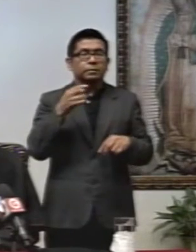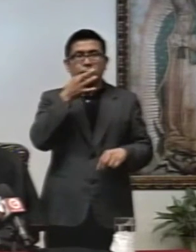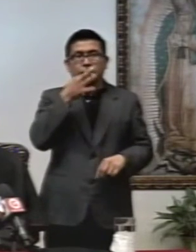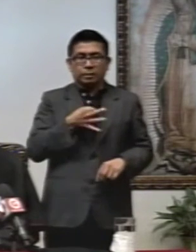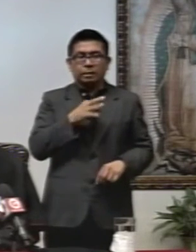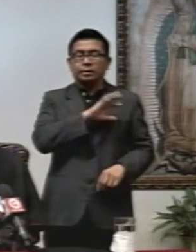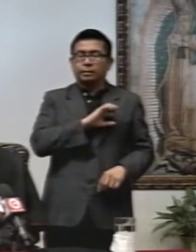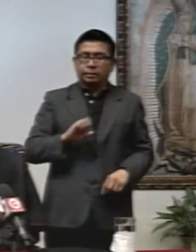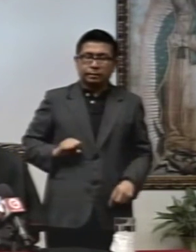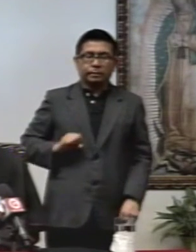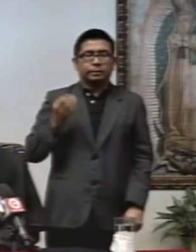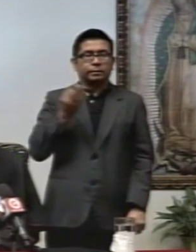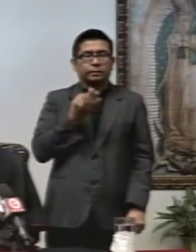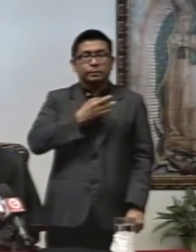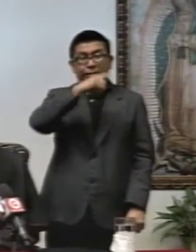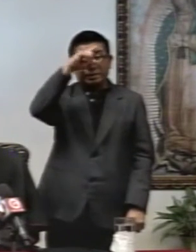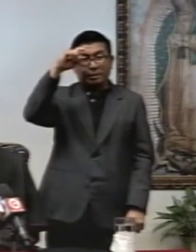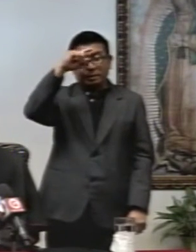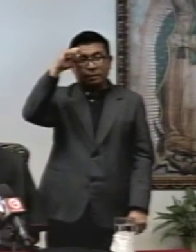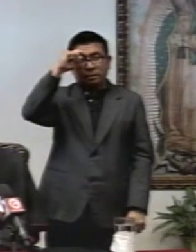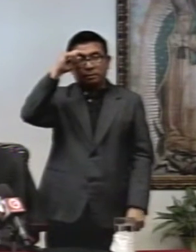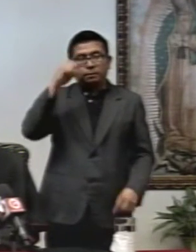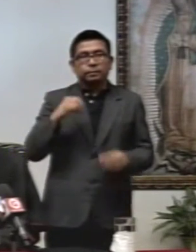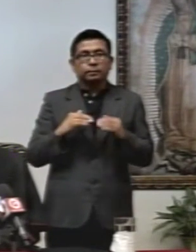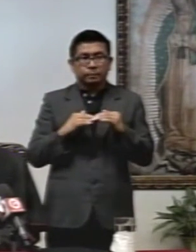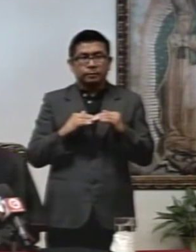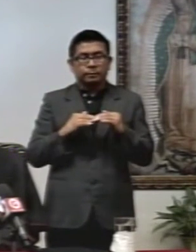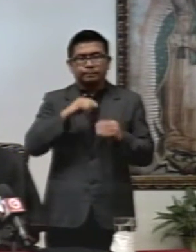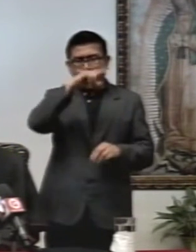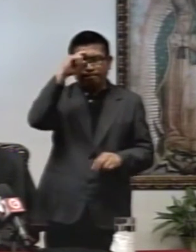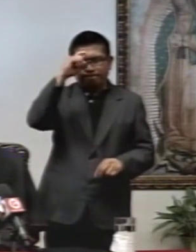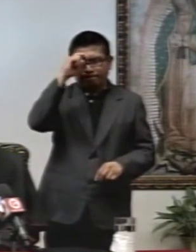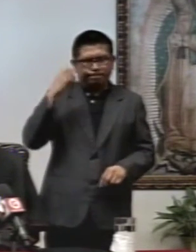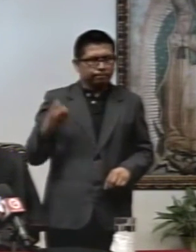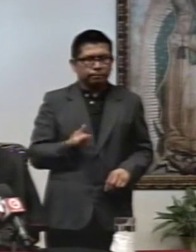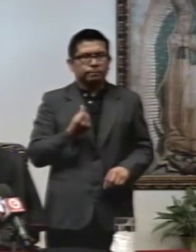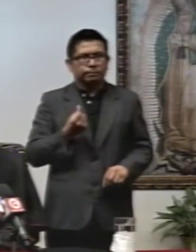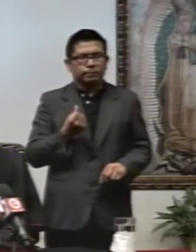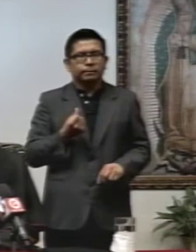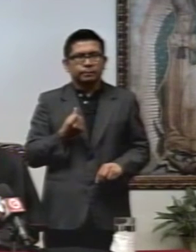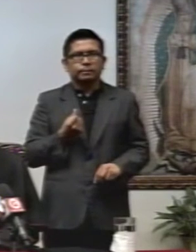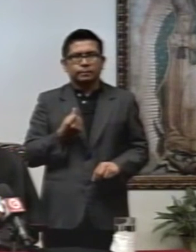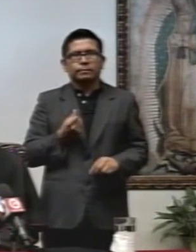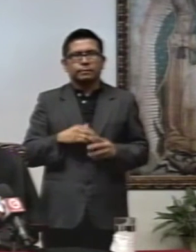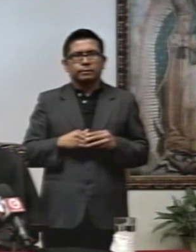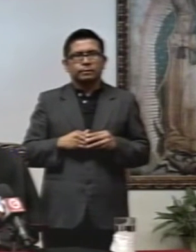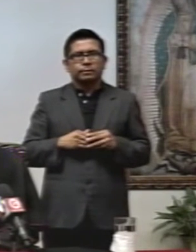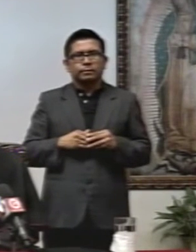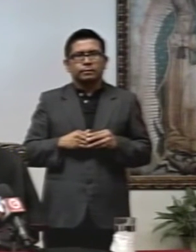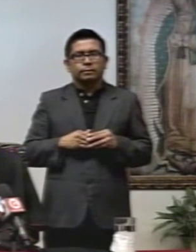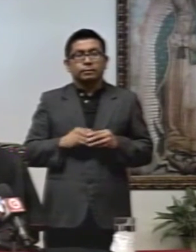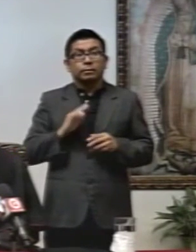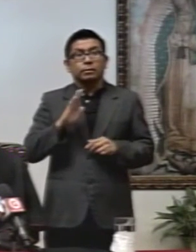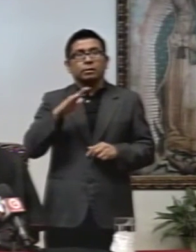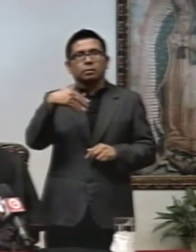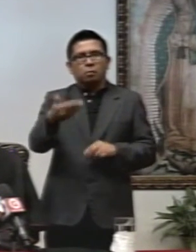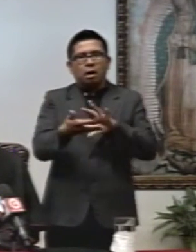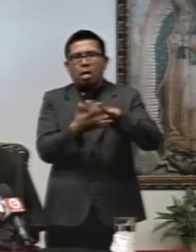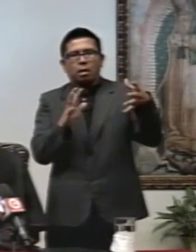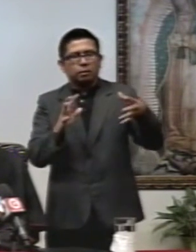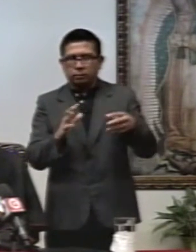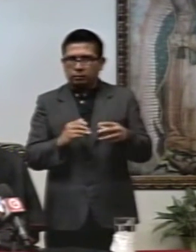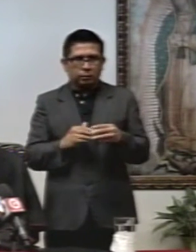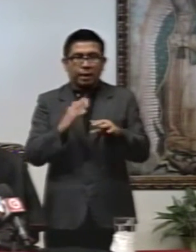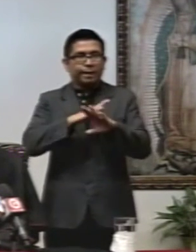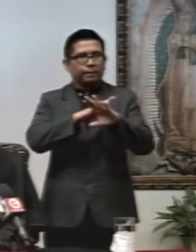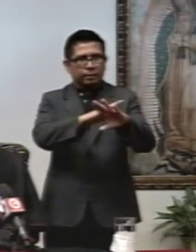nación necesita que se trabaje y que se trabaje pronto, antes que vengan las consecuencias nefastas